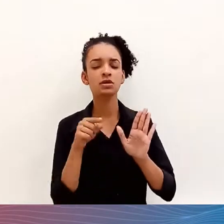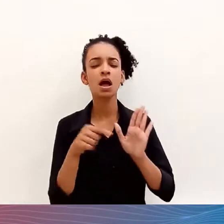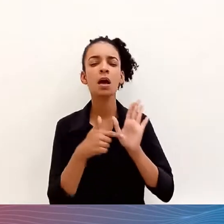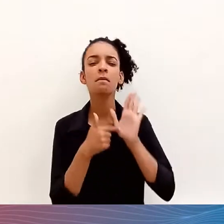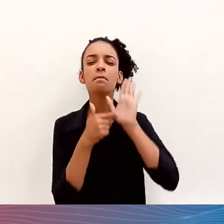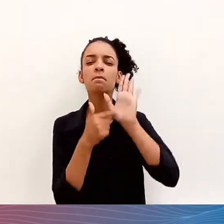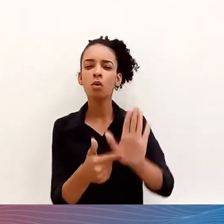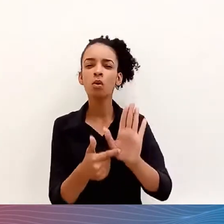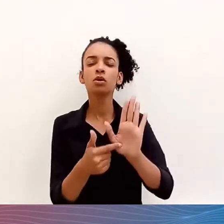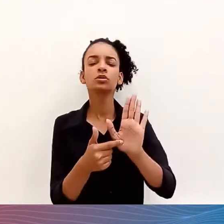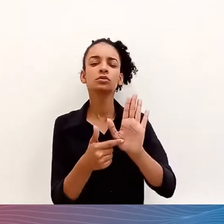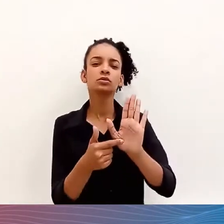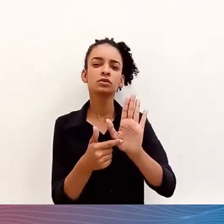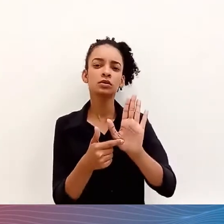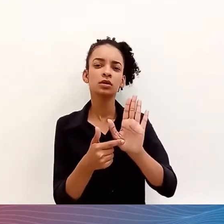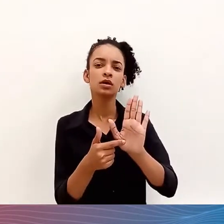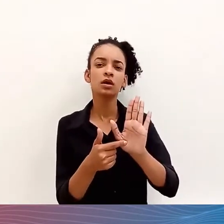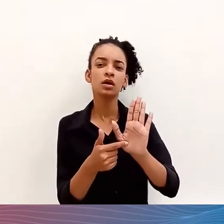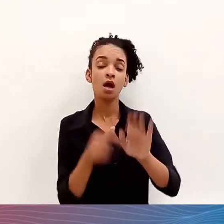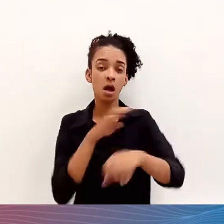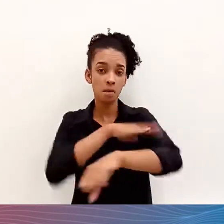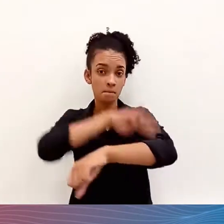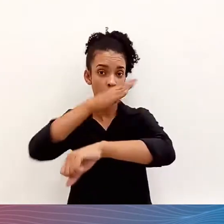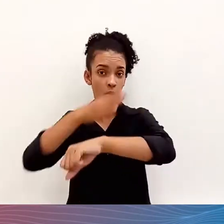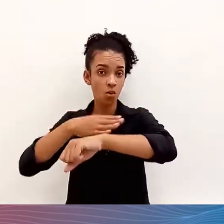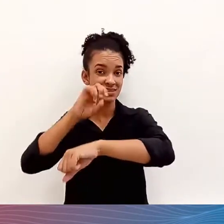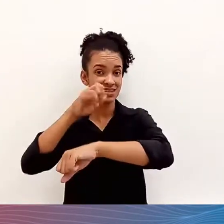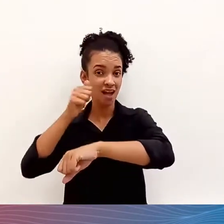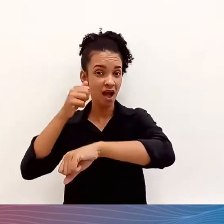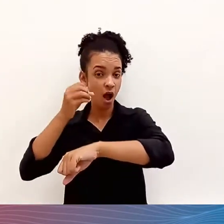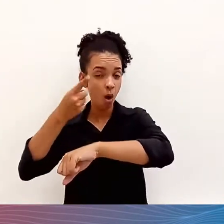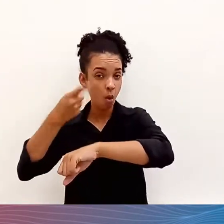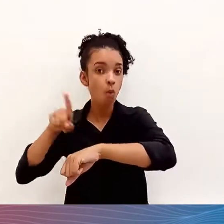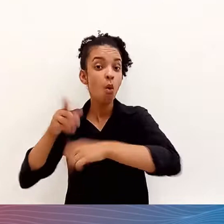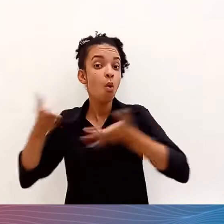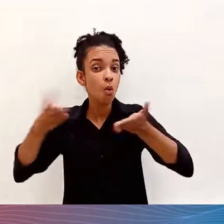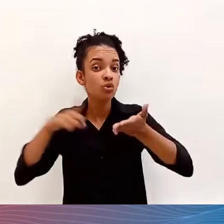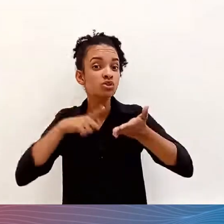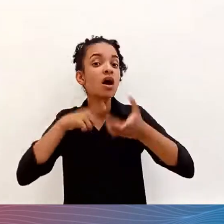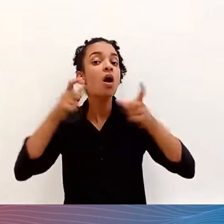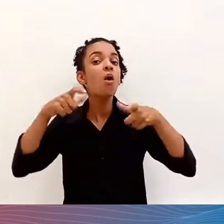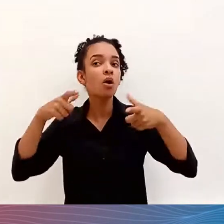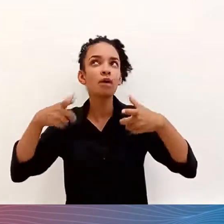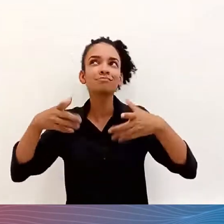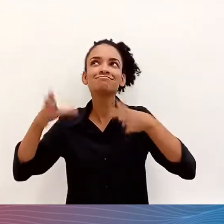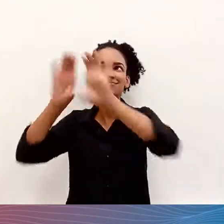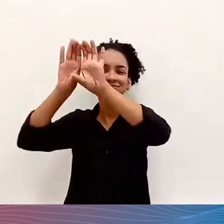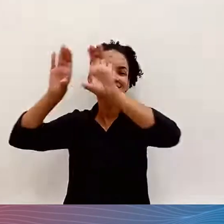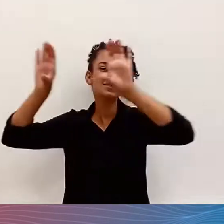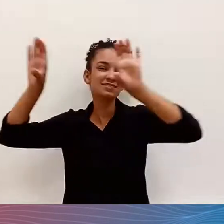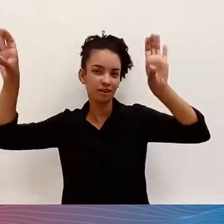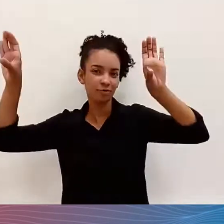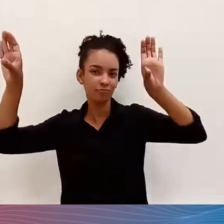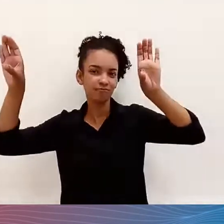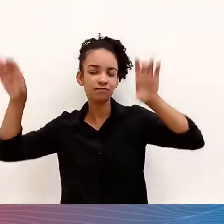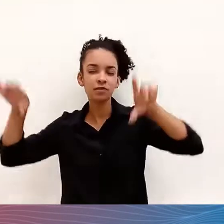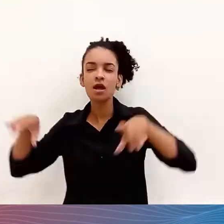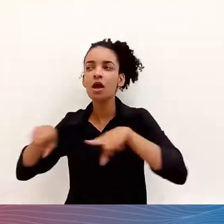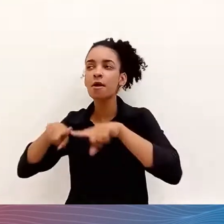céu. Mas tende chegado a Monte Sião e a cidade do Deus vivo,